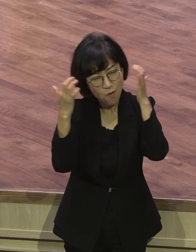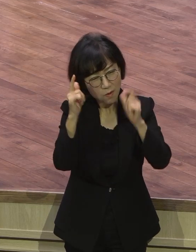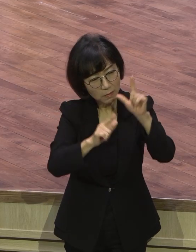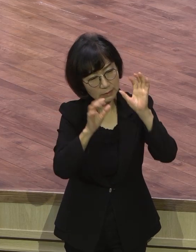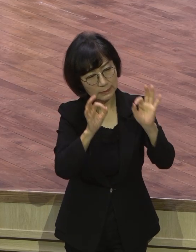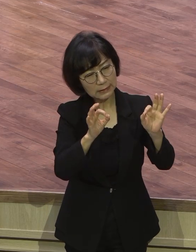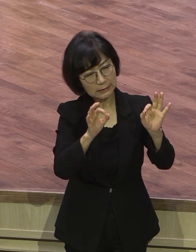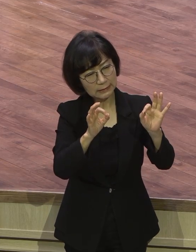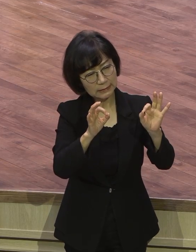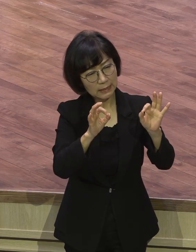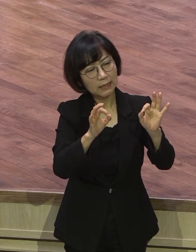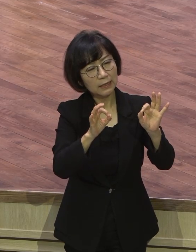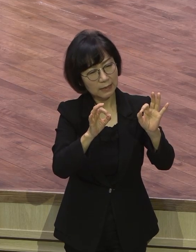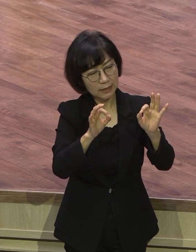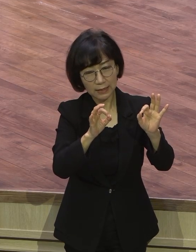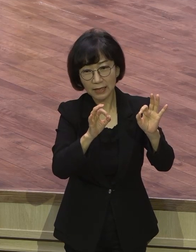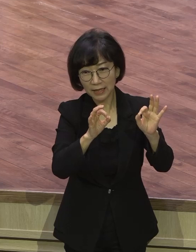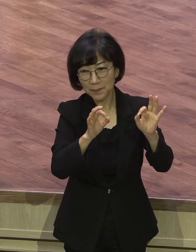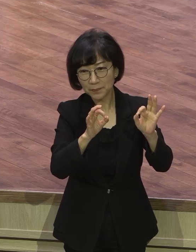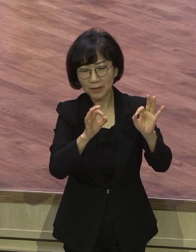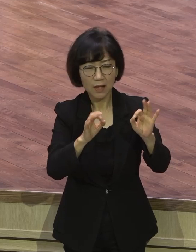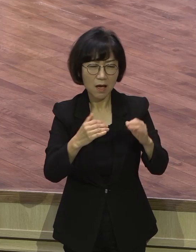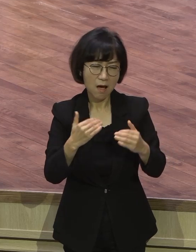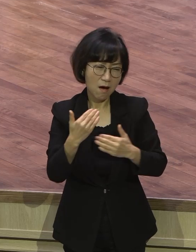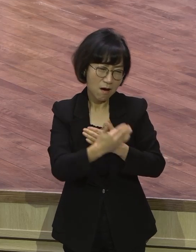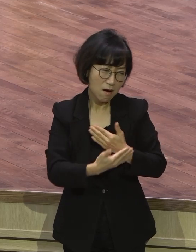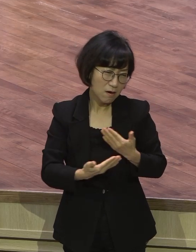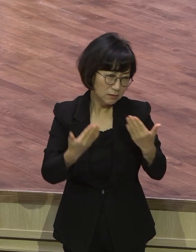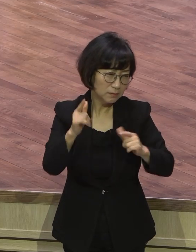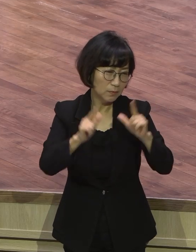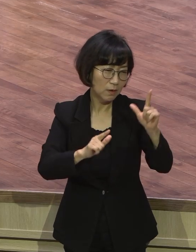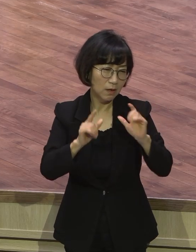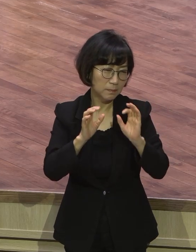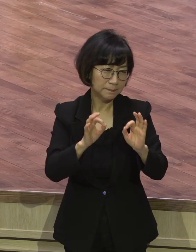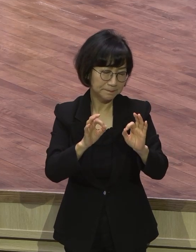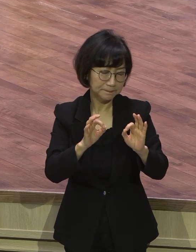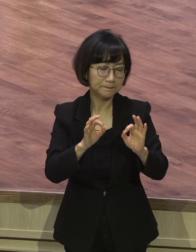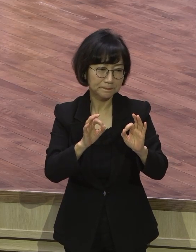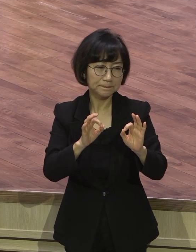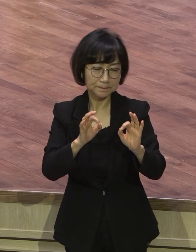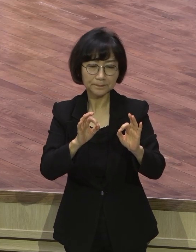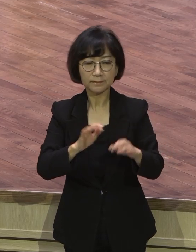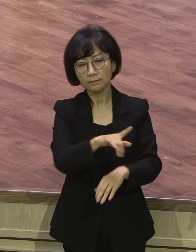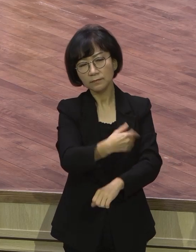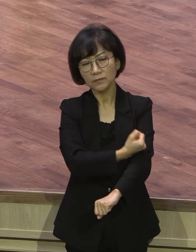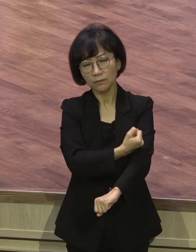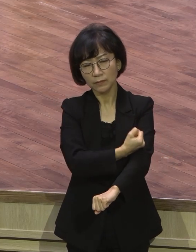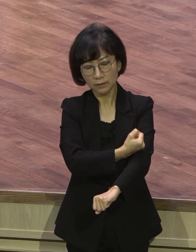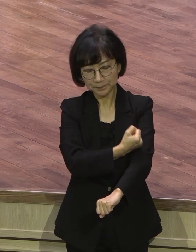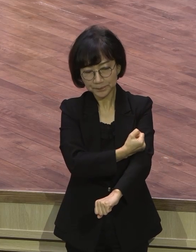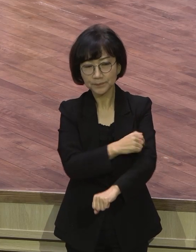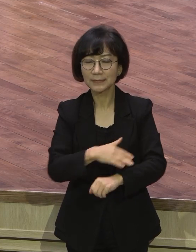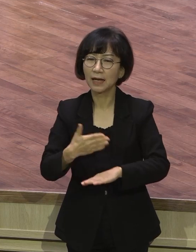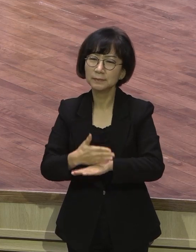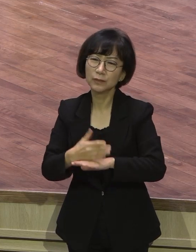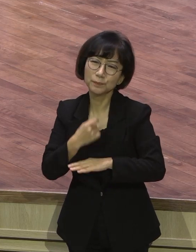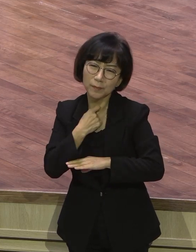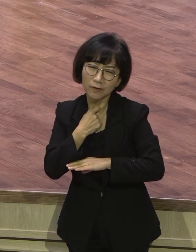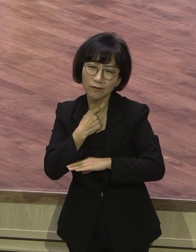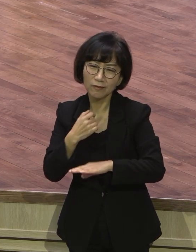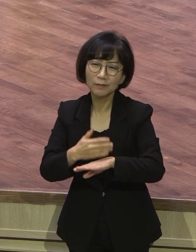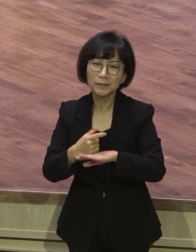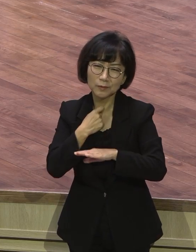의료진, 의사, 헌신하는 간호사 이들의 헌신과 노고를 그렇게 감사와